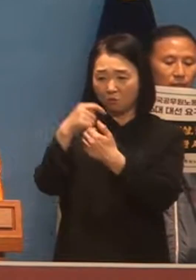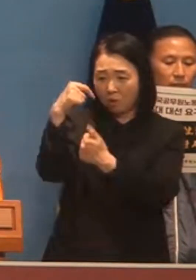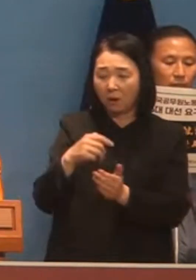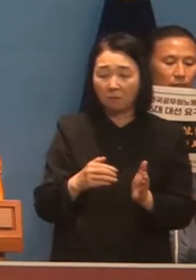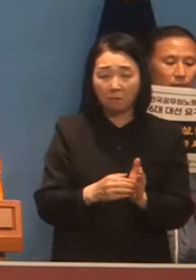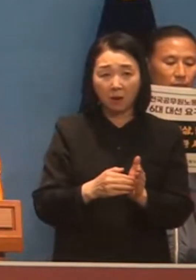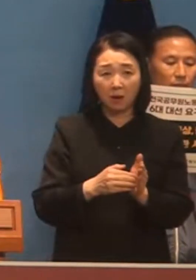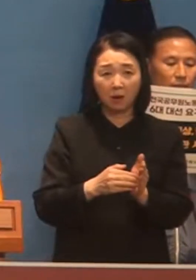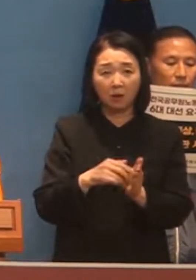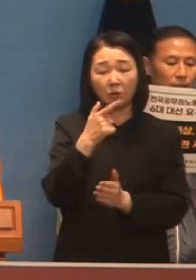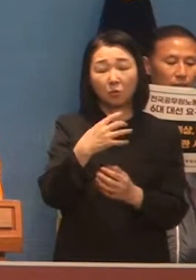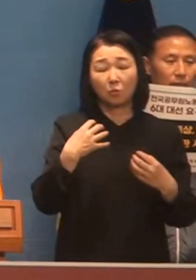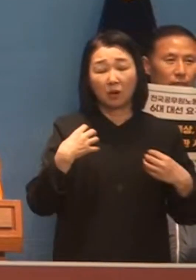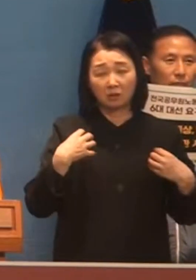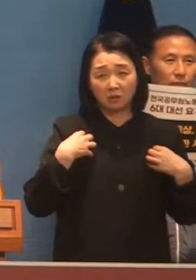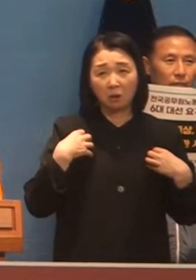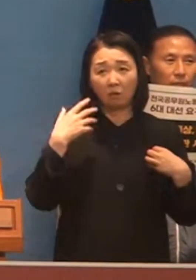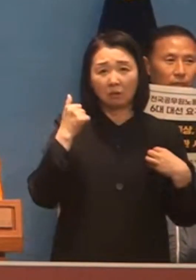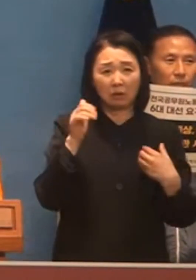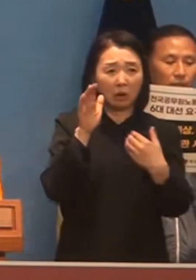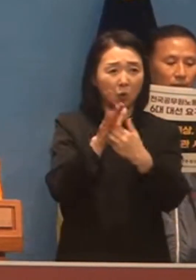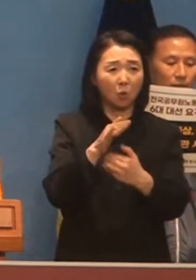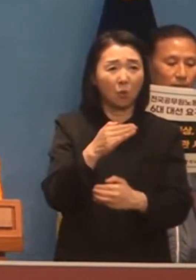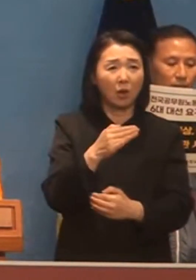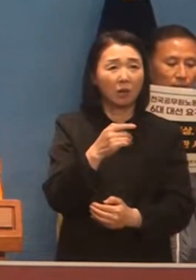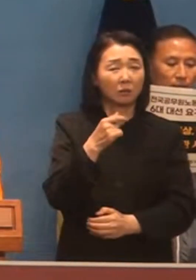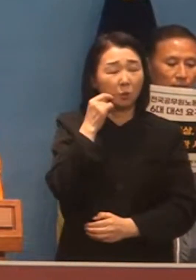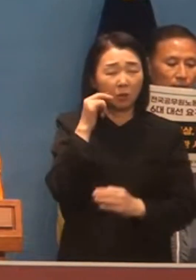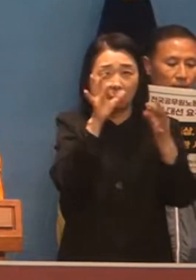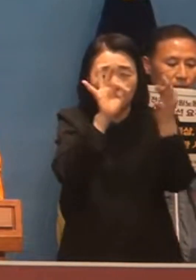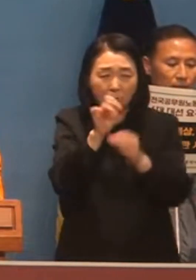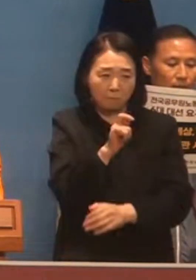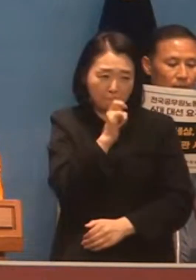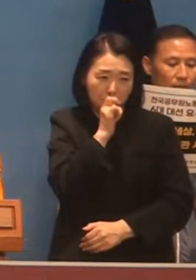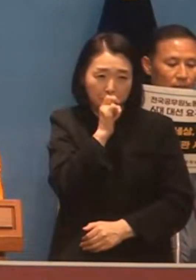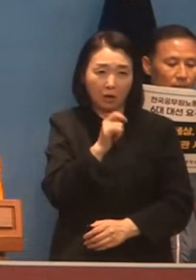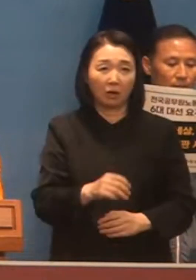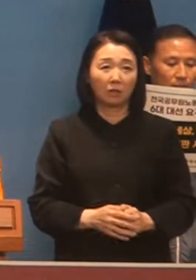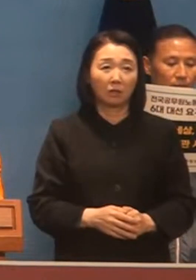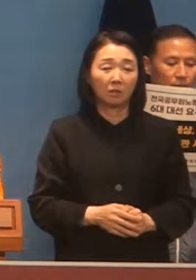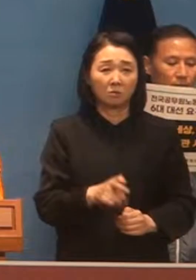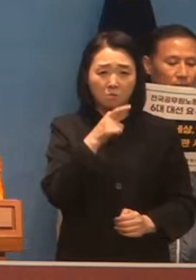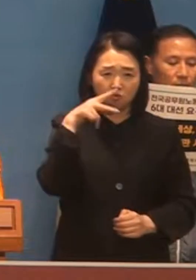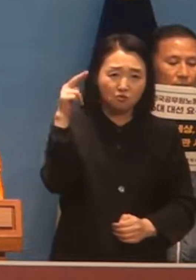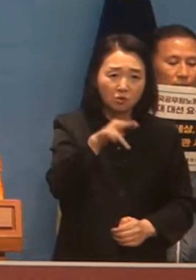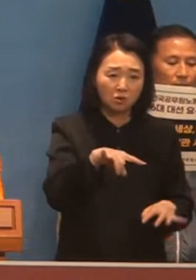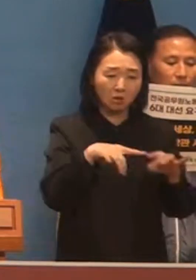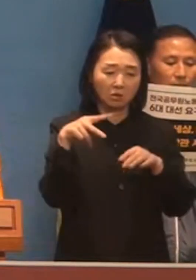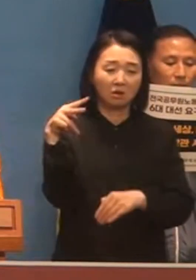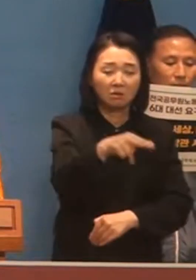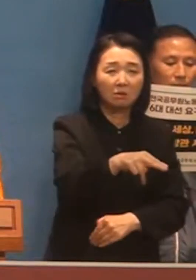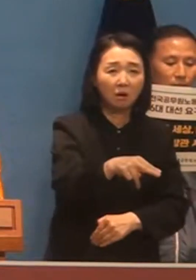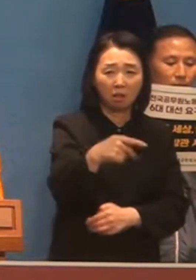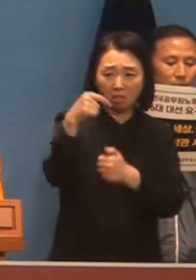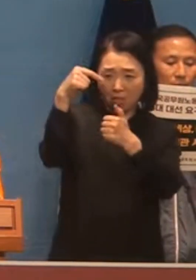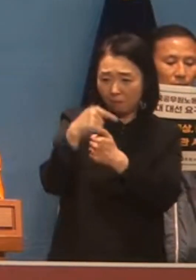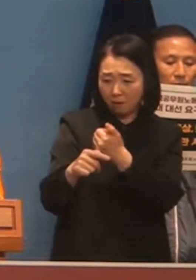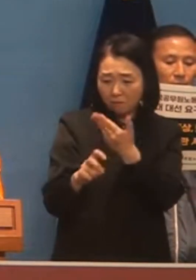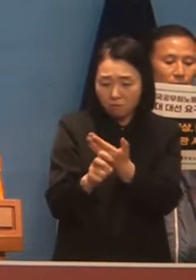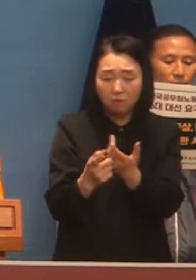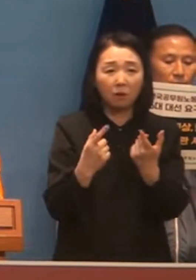소방청장은 이를 거부하지 못하고 눈치를 보며 침묵했던 것이다. 단전 단속하는 부당한 명령의 경험을